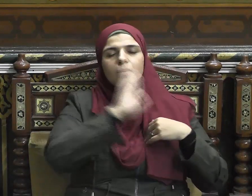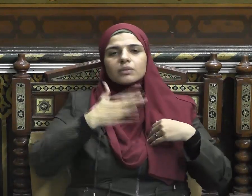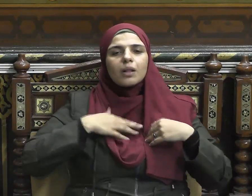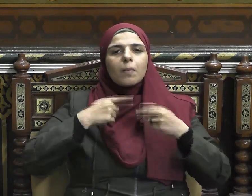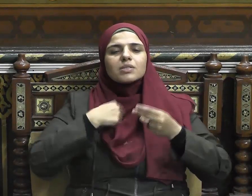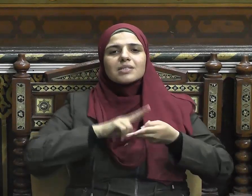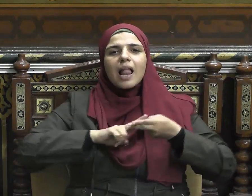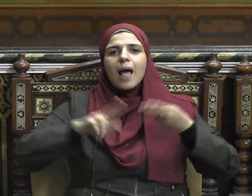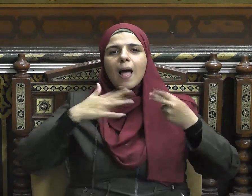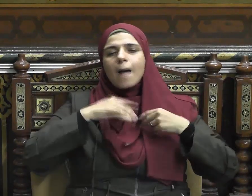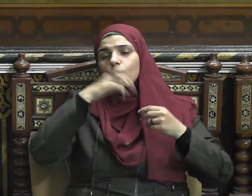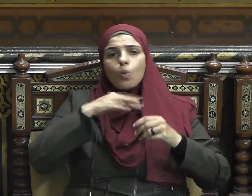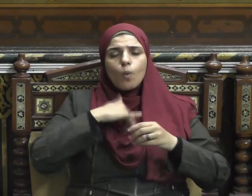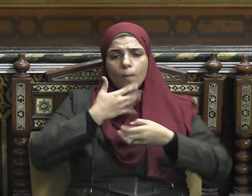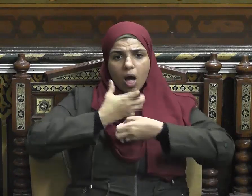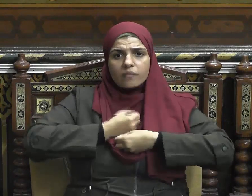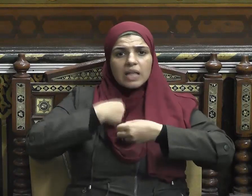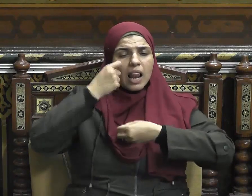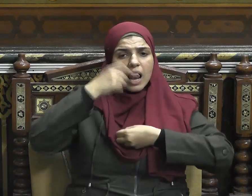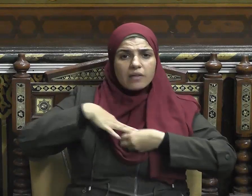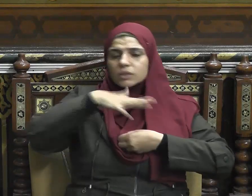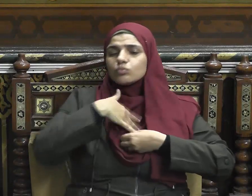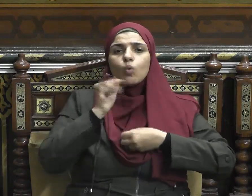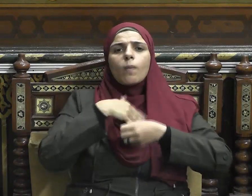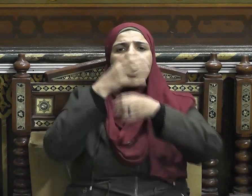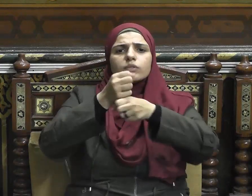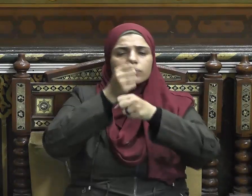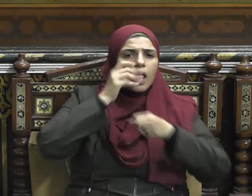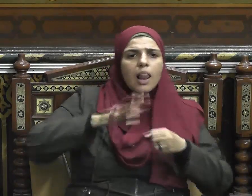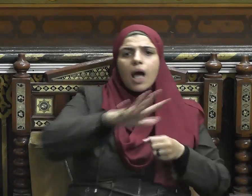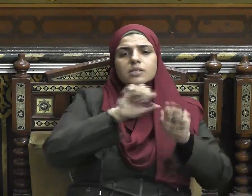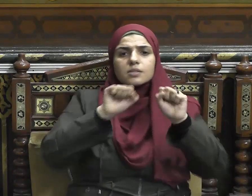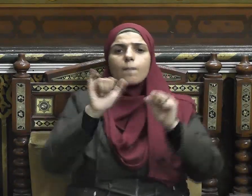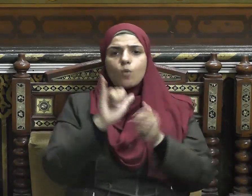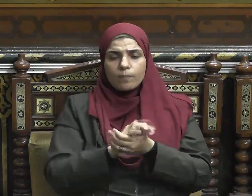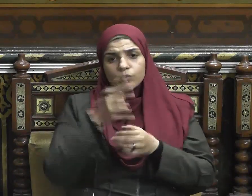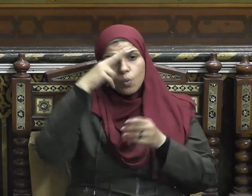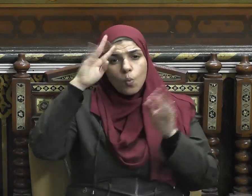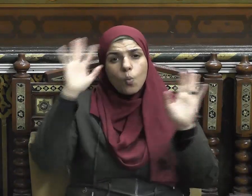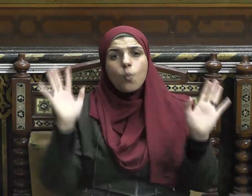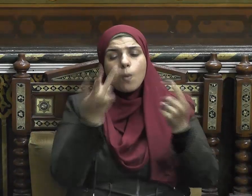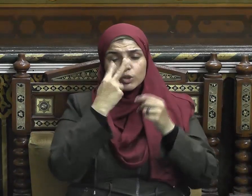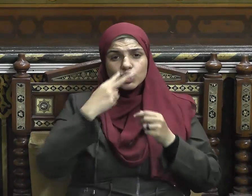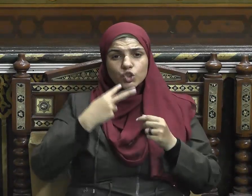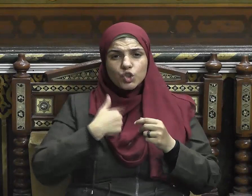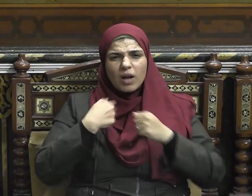تعالى في متح الأنصار رضي الله عنهم والذين تبوأوا الدار